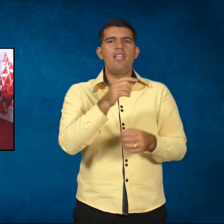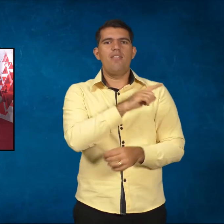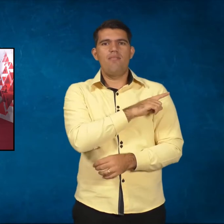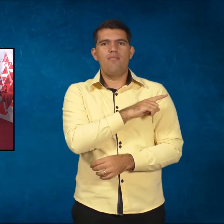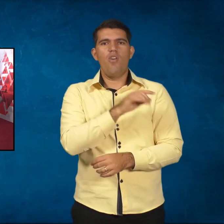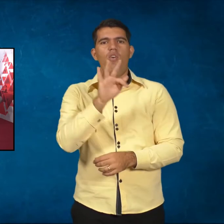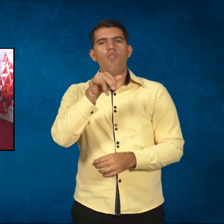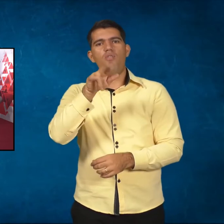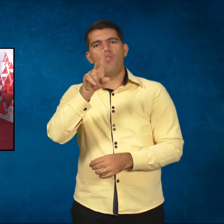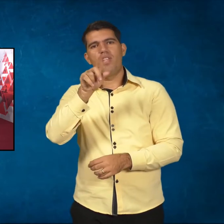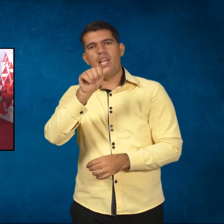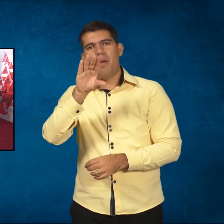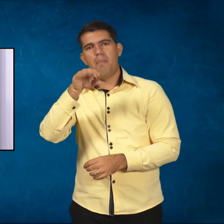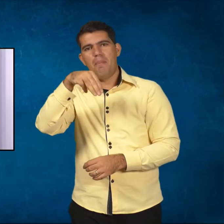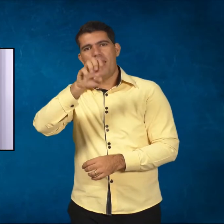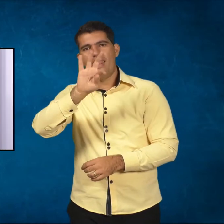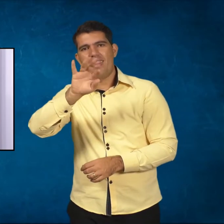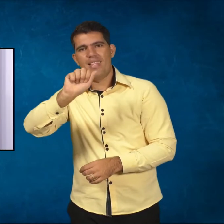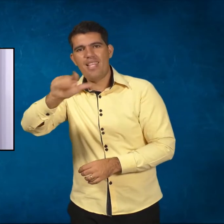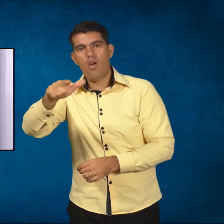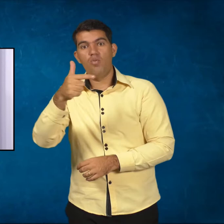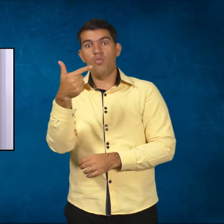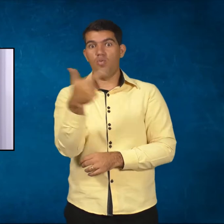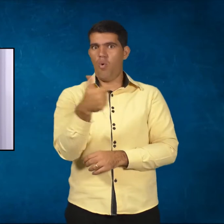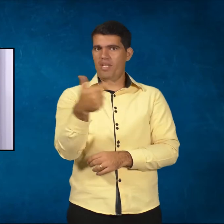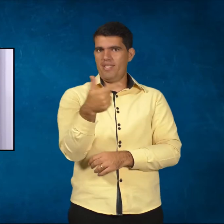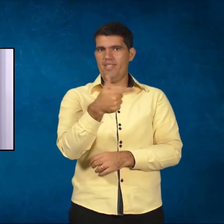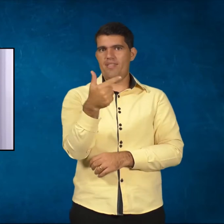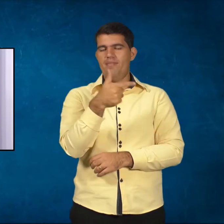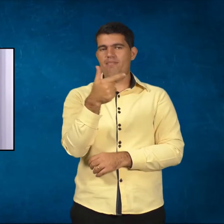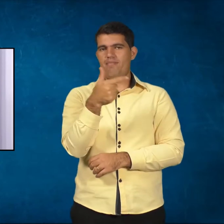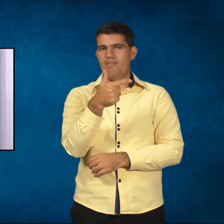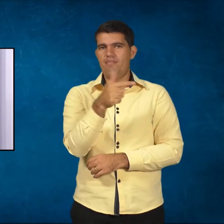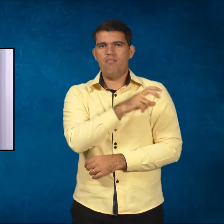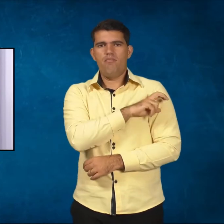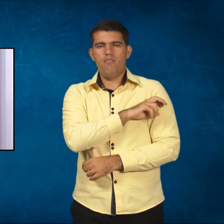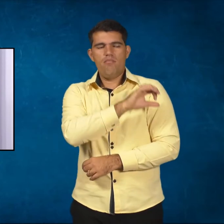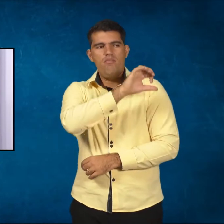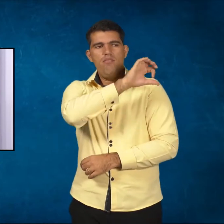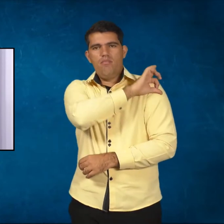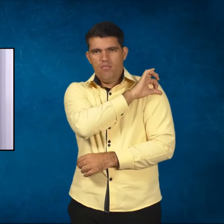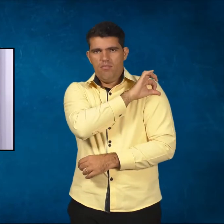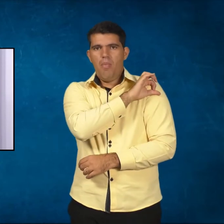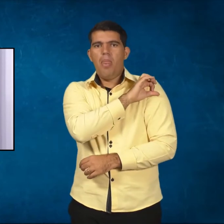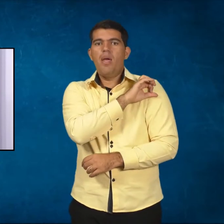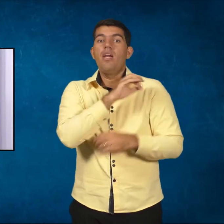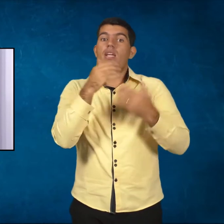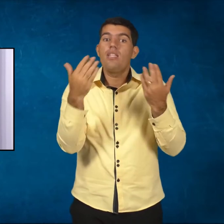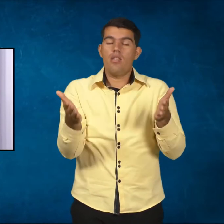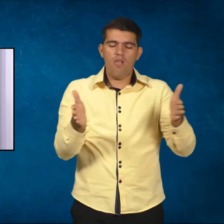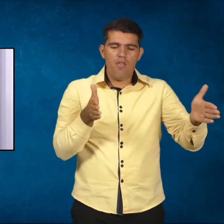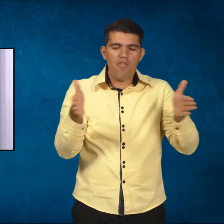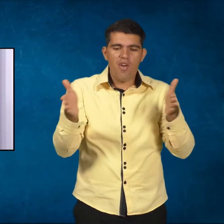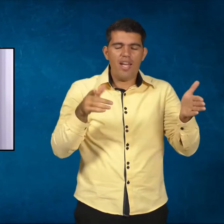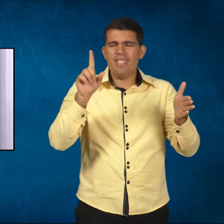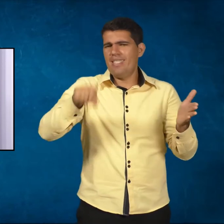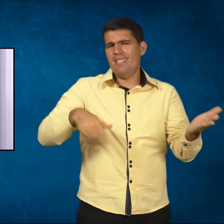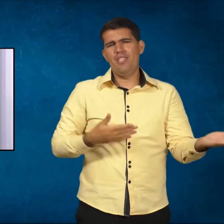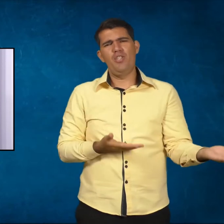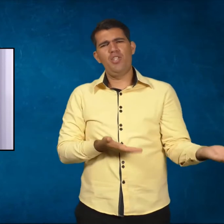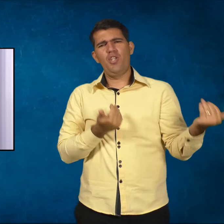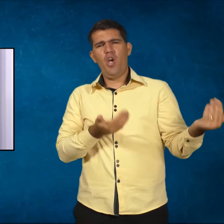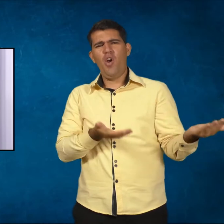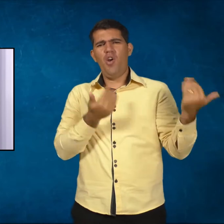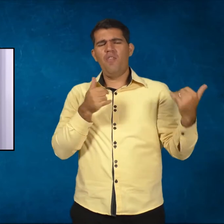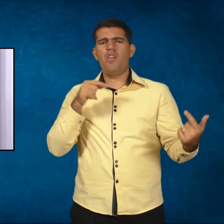do ensino fundamental né ah e nessa faixa é você tem um grupo muito